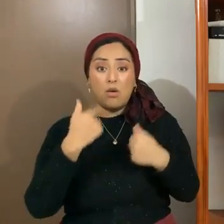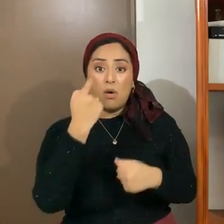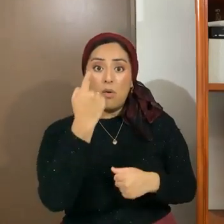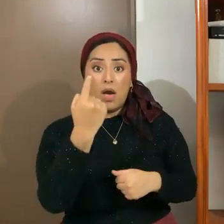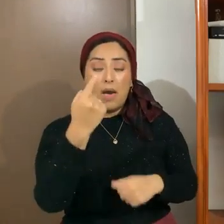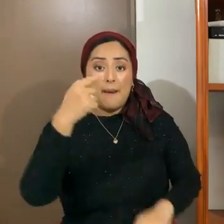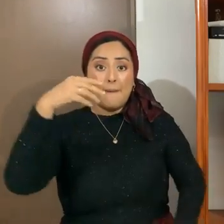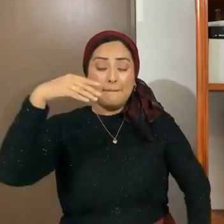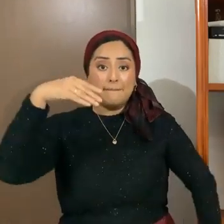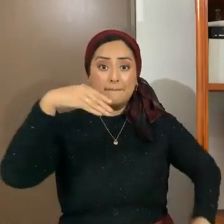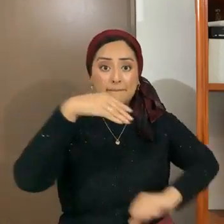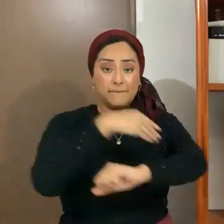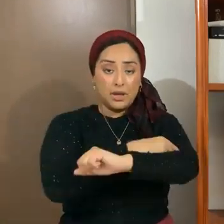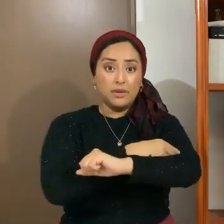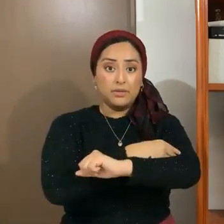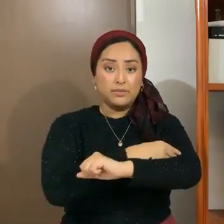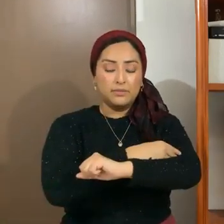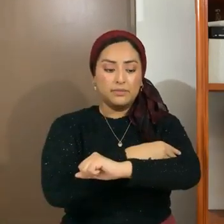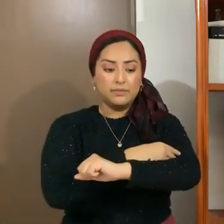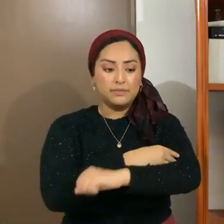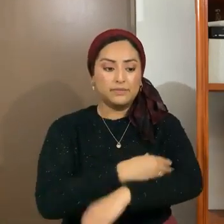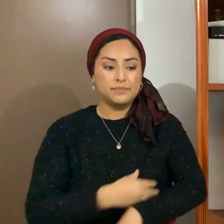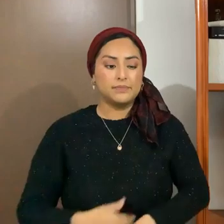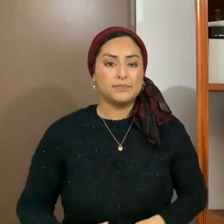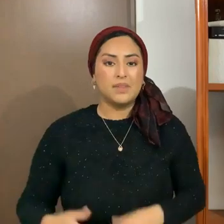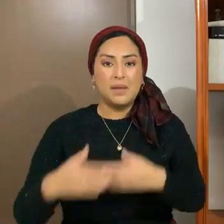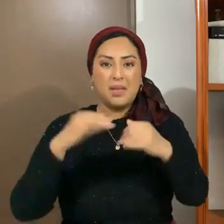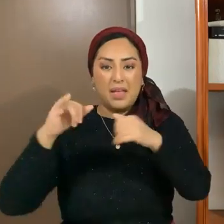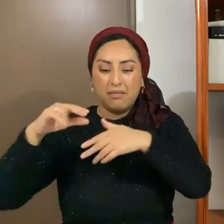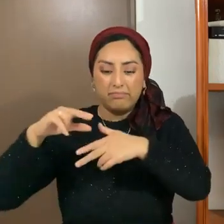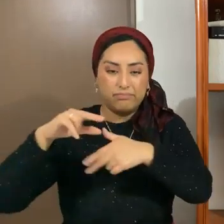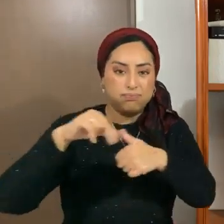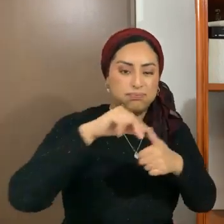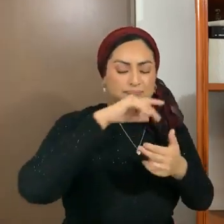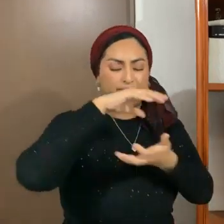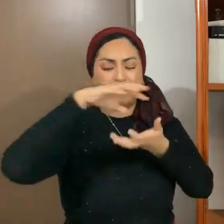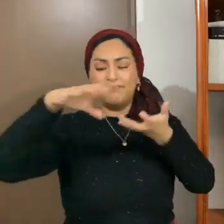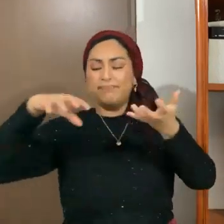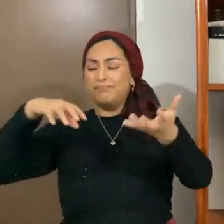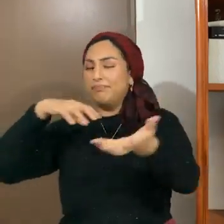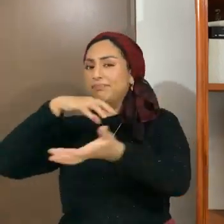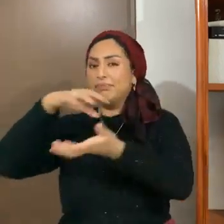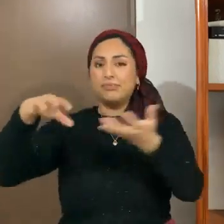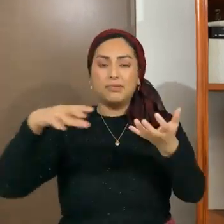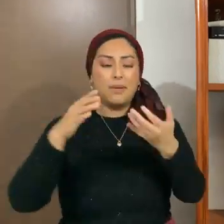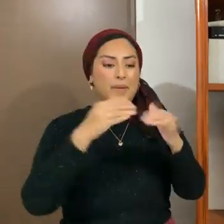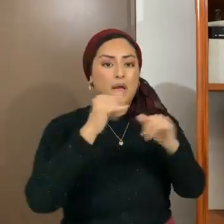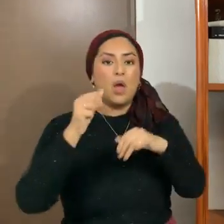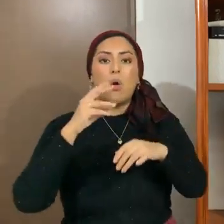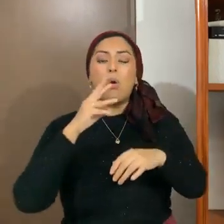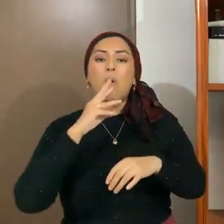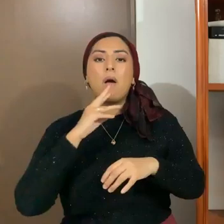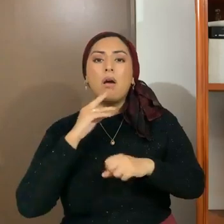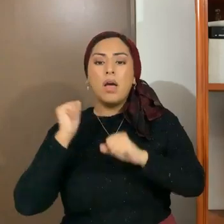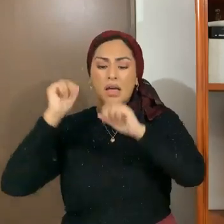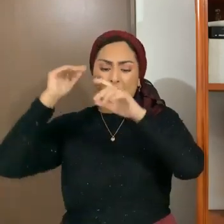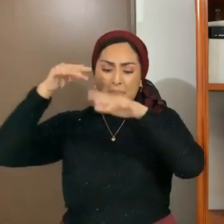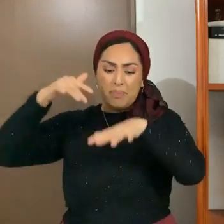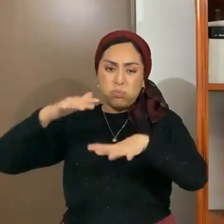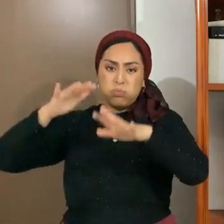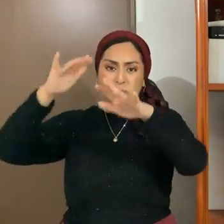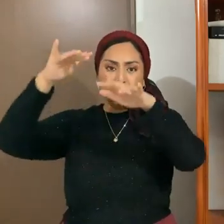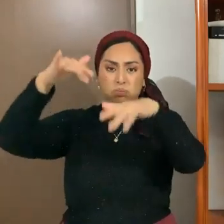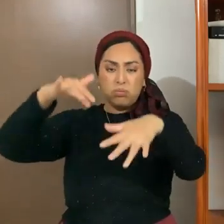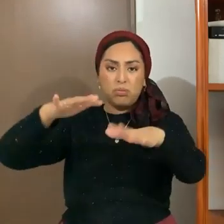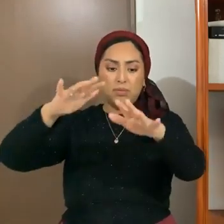fuerte y poderoso, como turbión de granizo y como torbellino trastornador y como ímpetu de recias aguas que inundan con fuerza de arriba